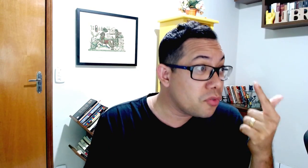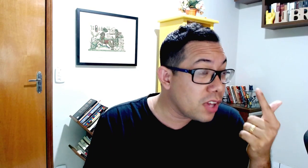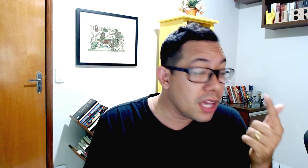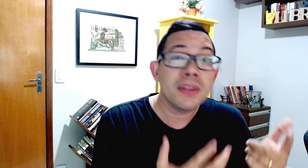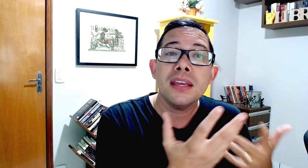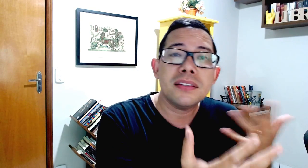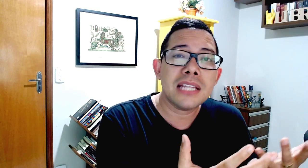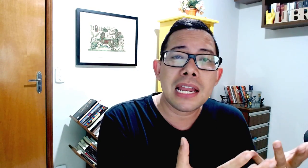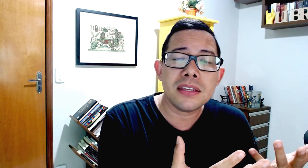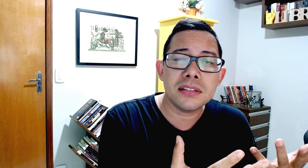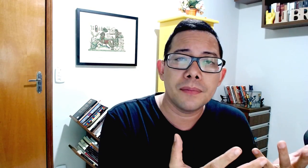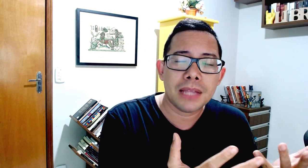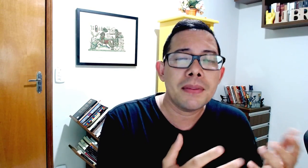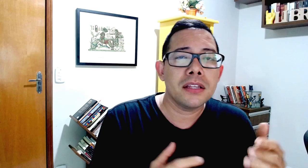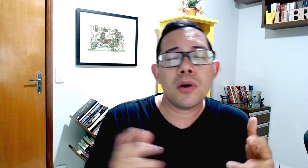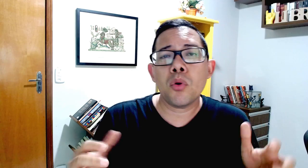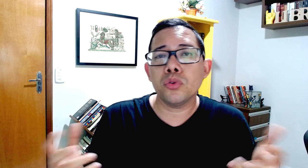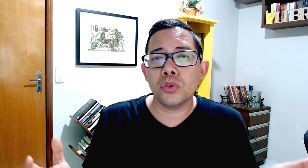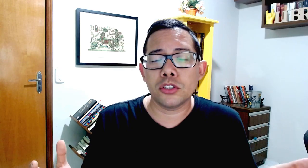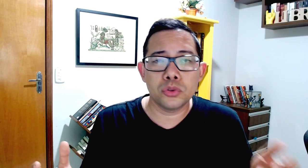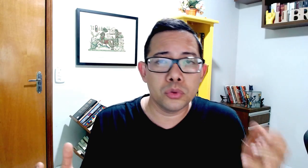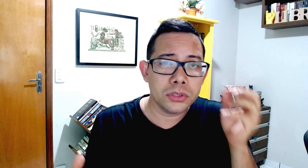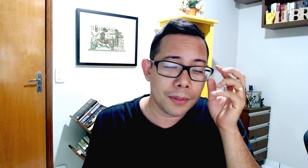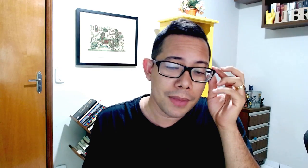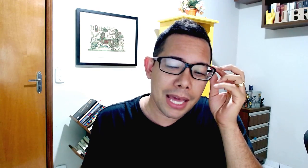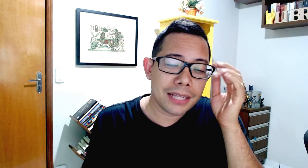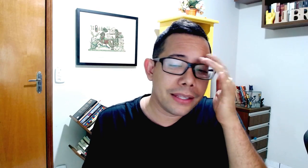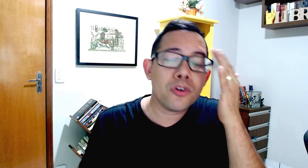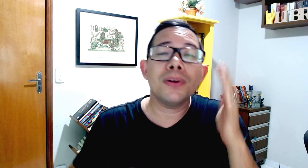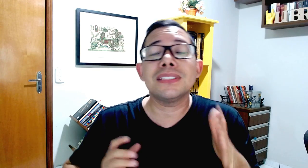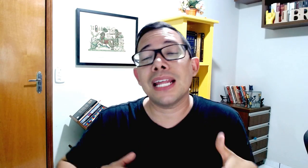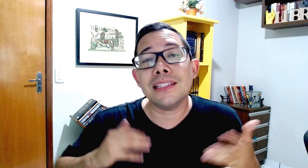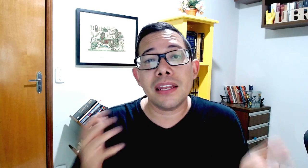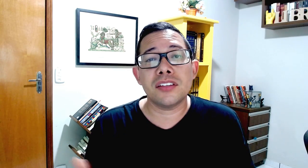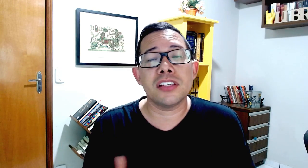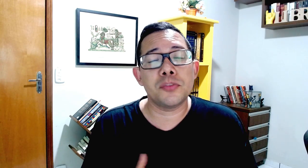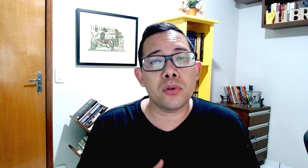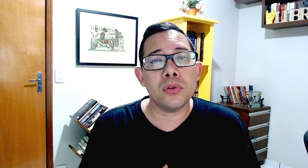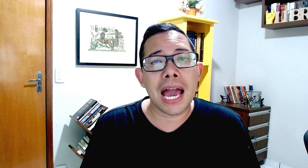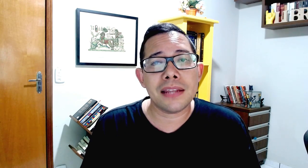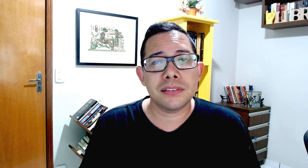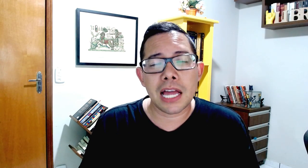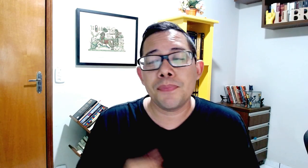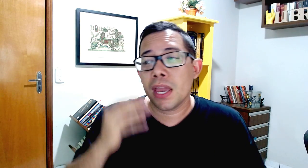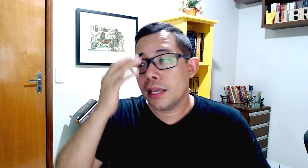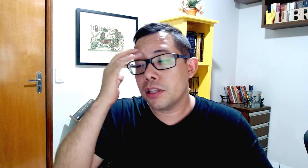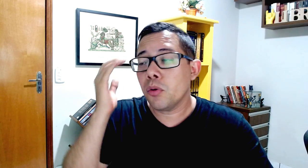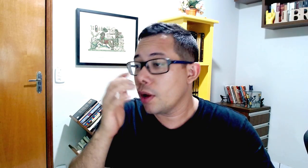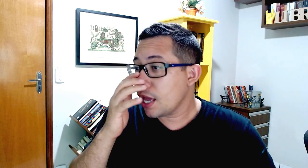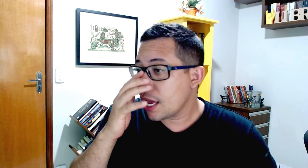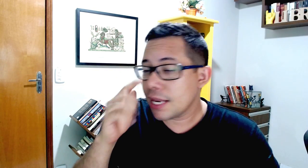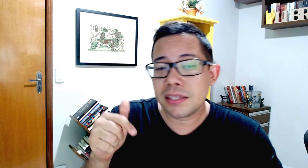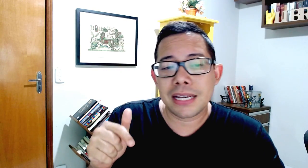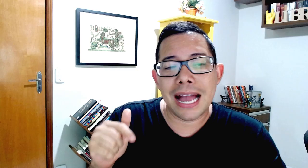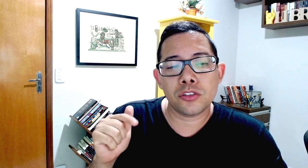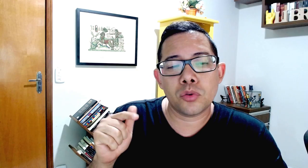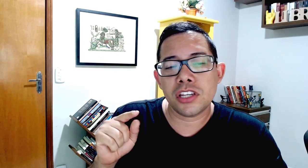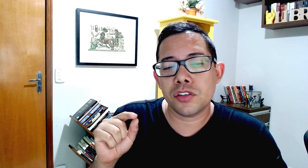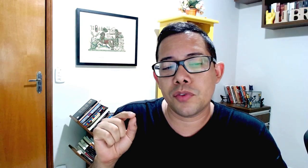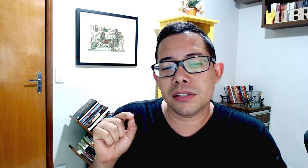gente vê e sinaliza tá com a cultura surda ela tem algumas características peculiares tá então é nesse carro quando a